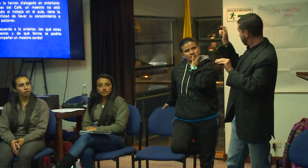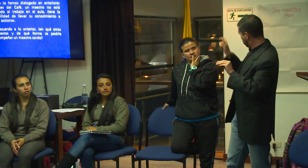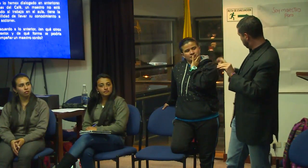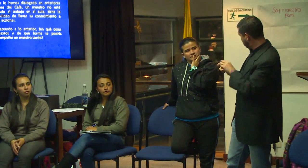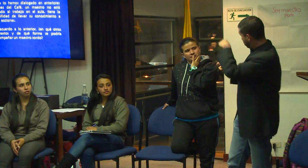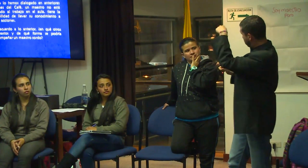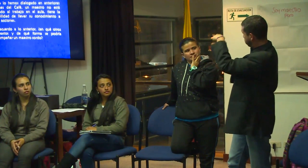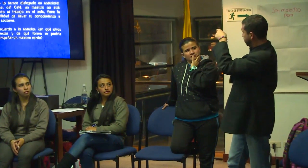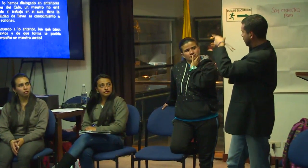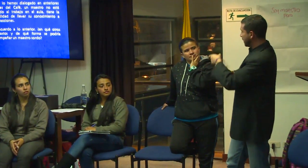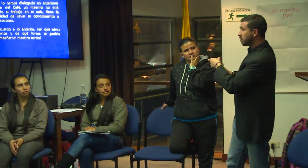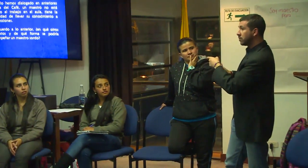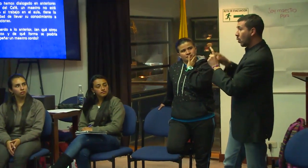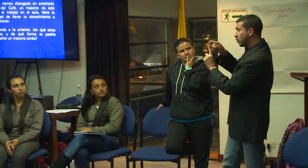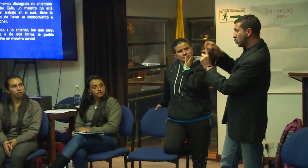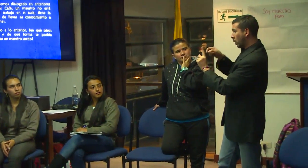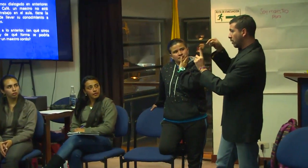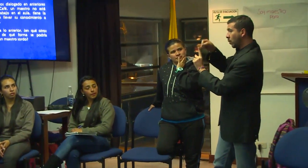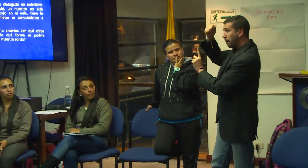Pero